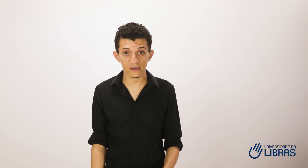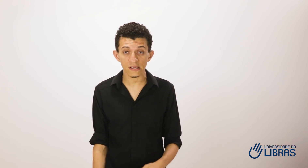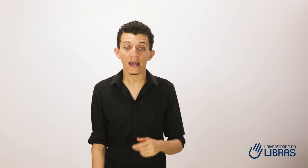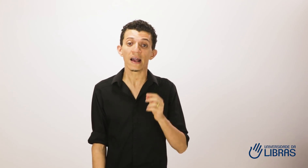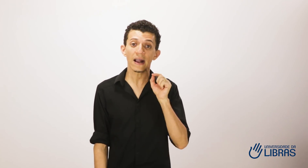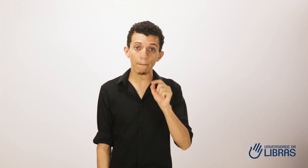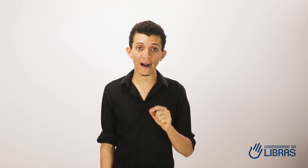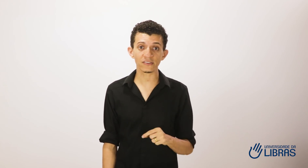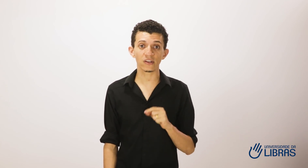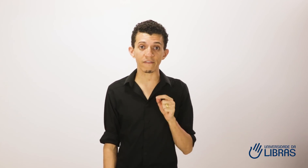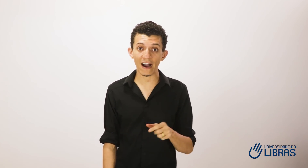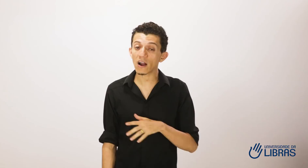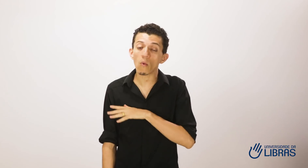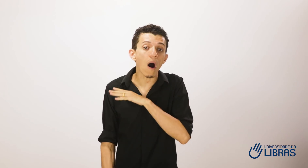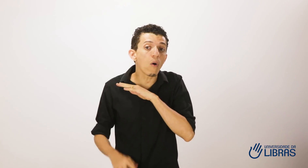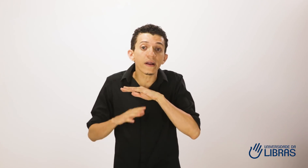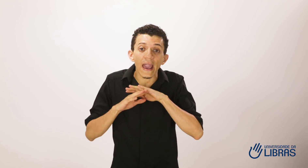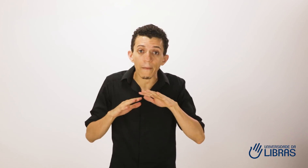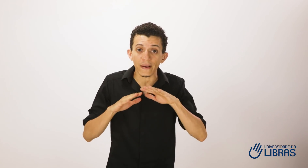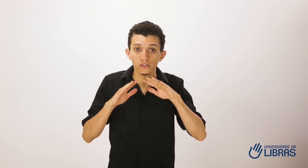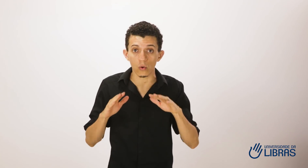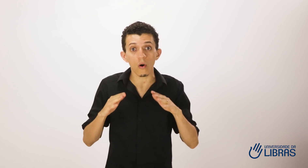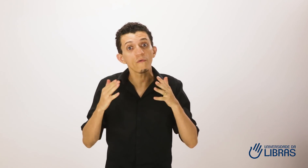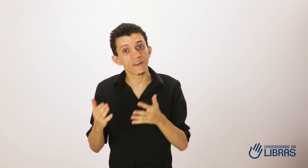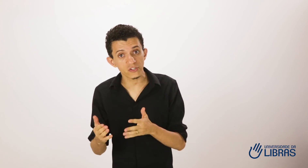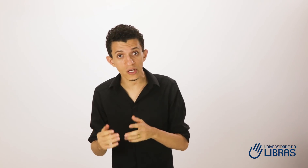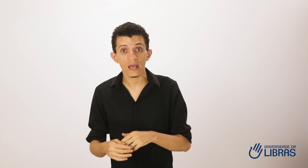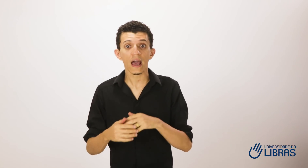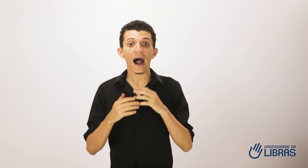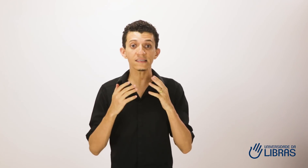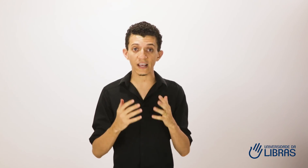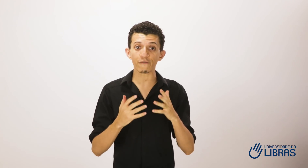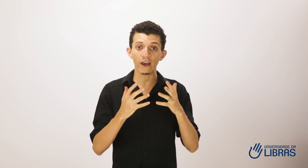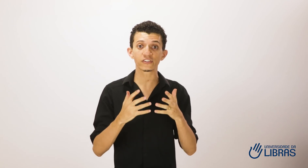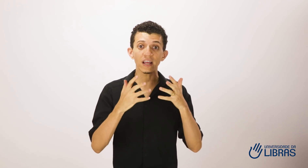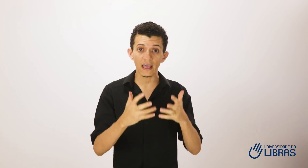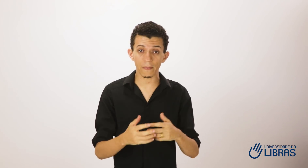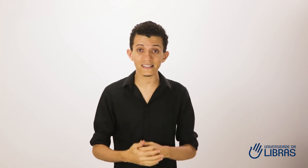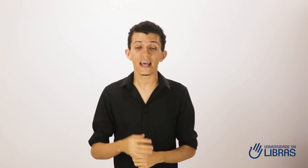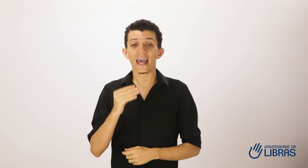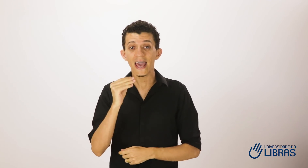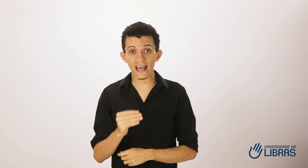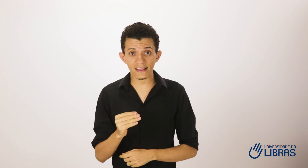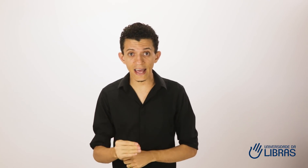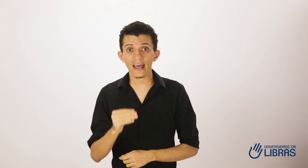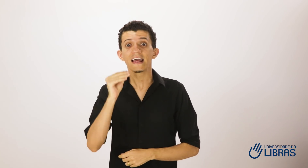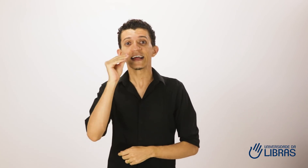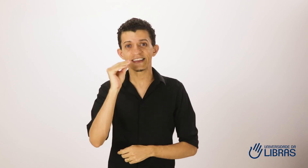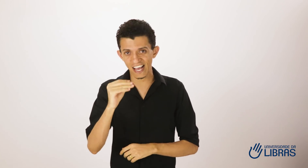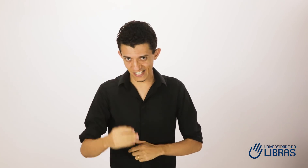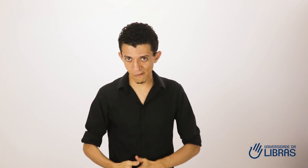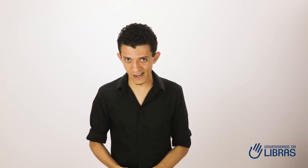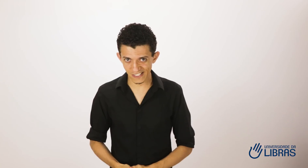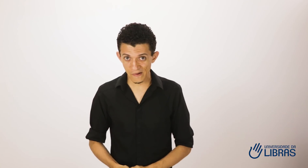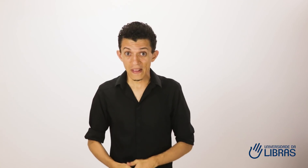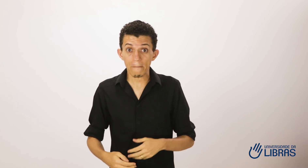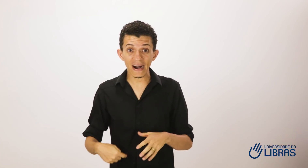científicas capazes de levar qualquer pessoa ouvinte a ser fluente em Libras em até 10 semanas. Basta